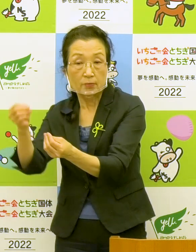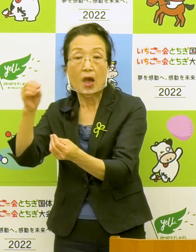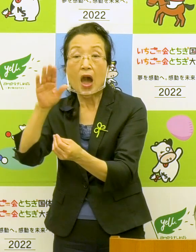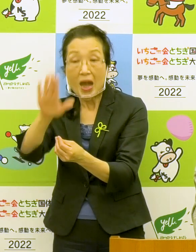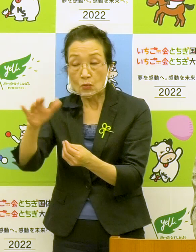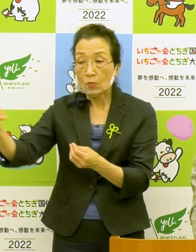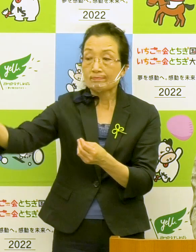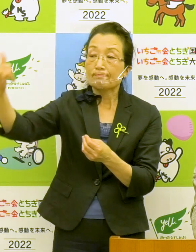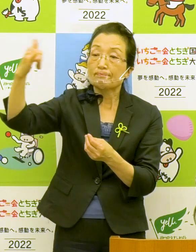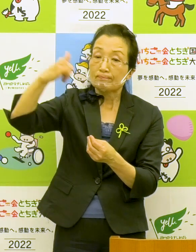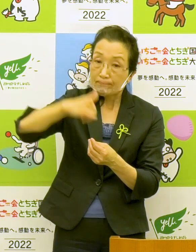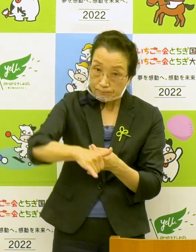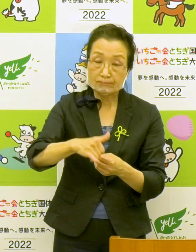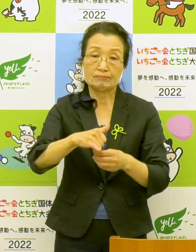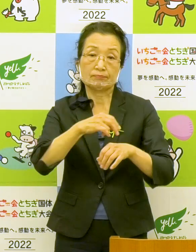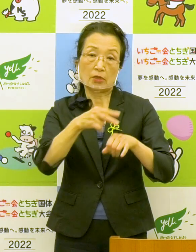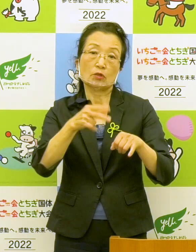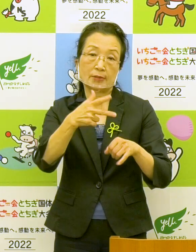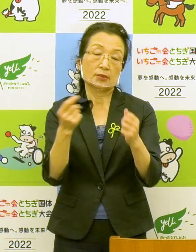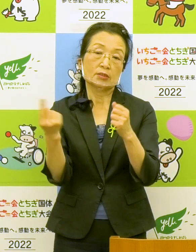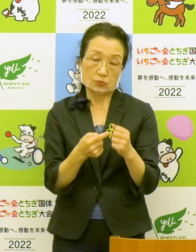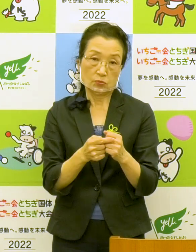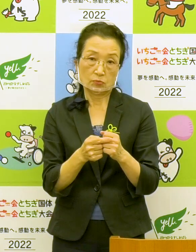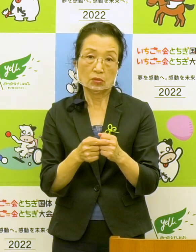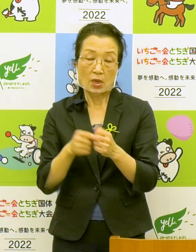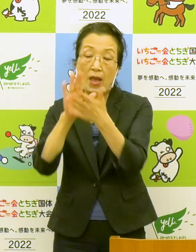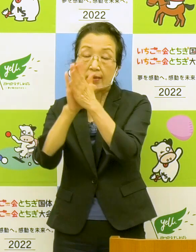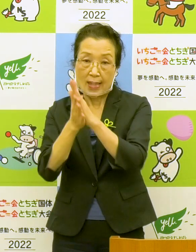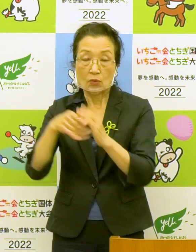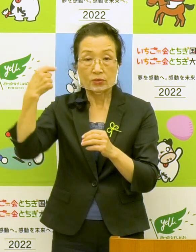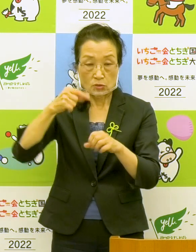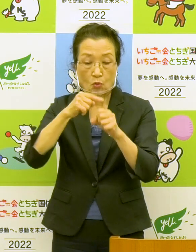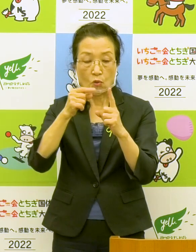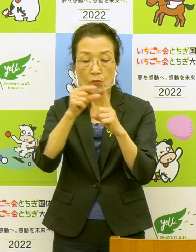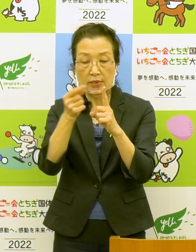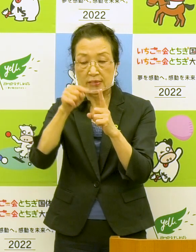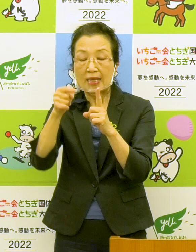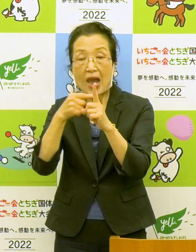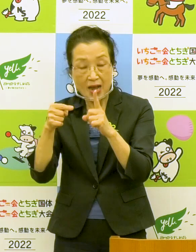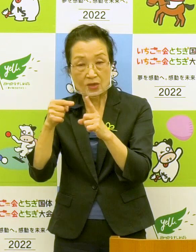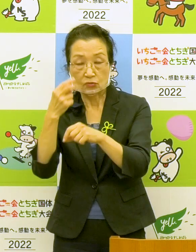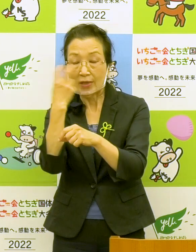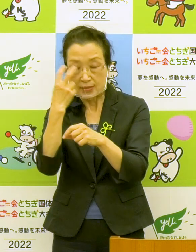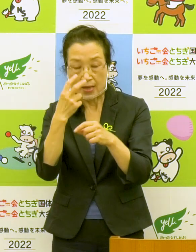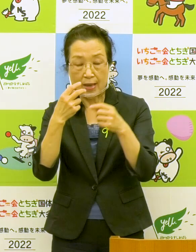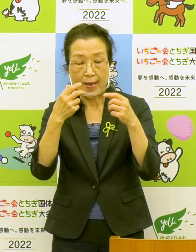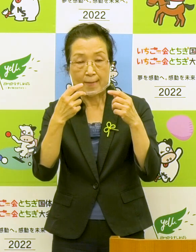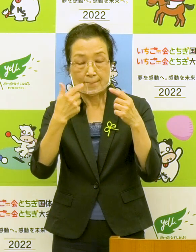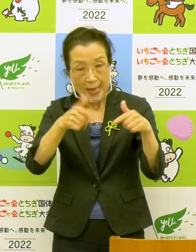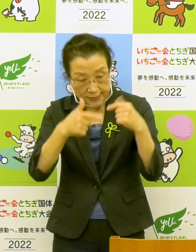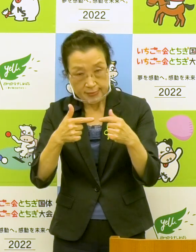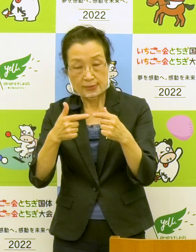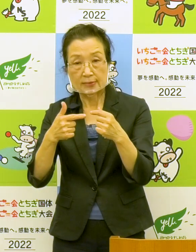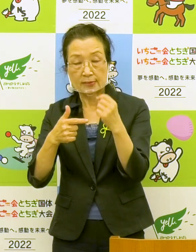ていただくということでありますし、栃木県の主導でPCR 検査、これは毎日行うということ、それから簡易抗原検査、そうした